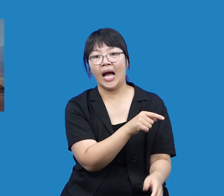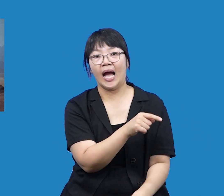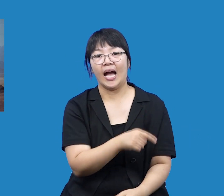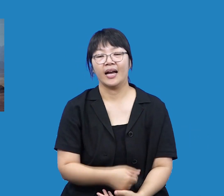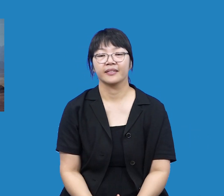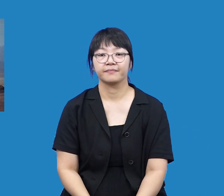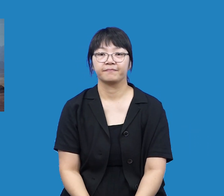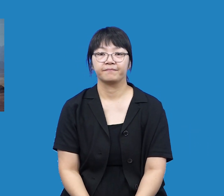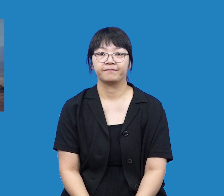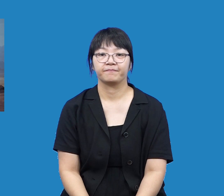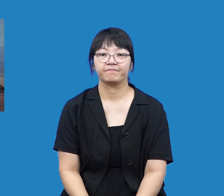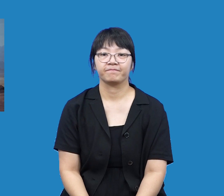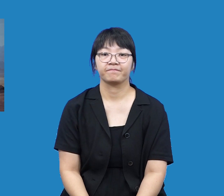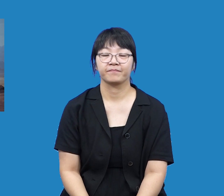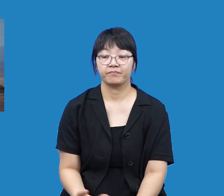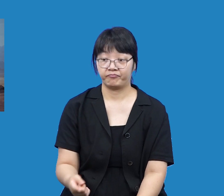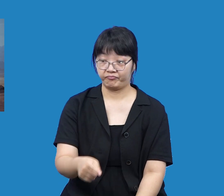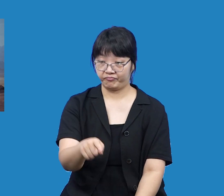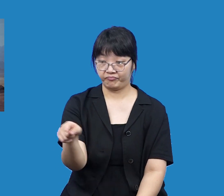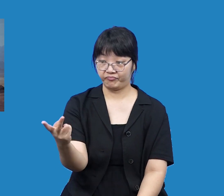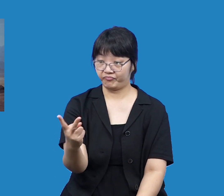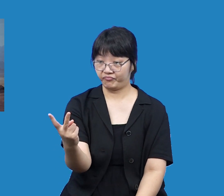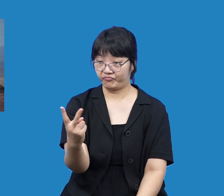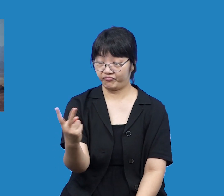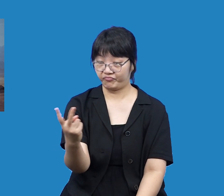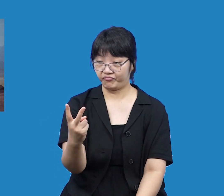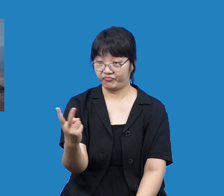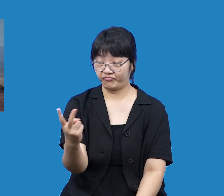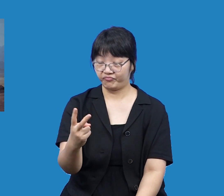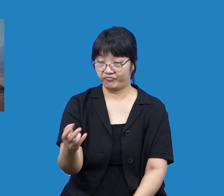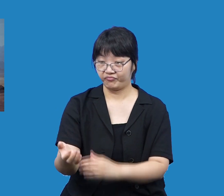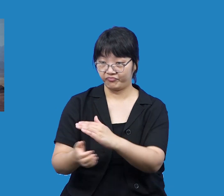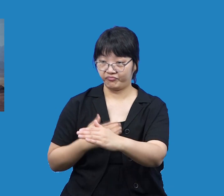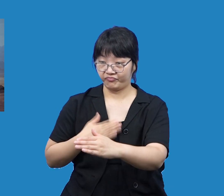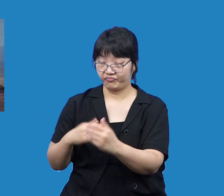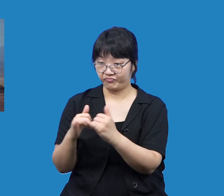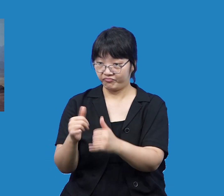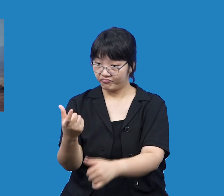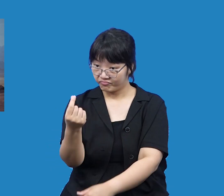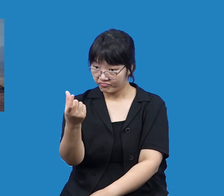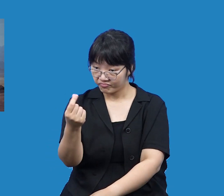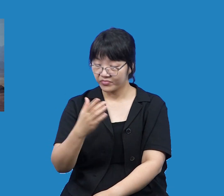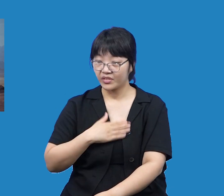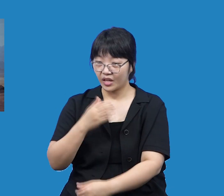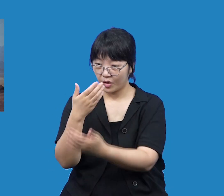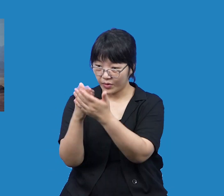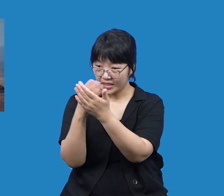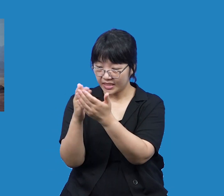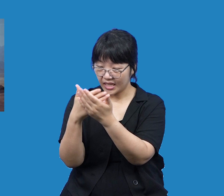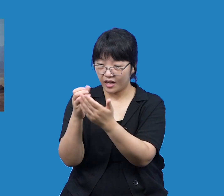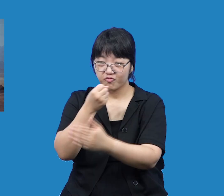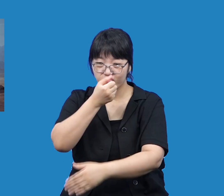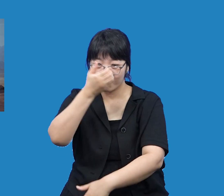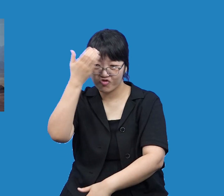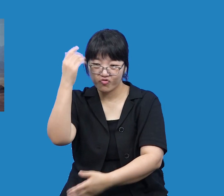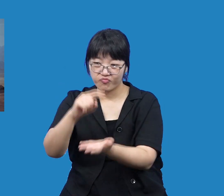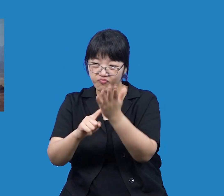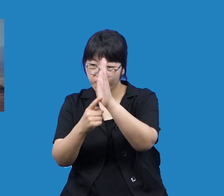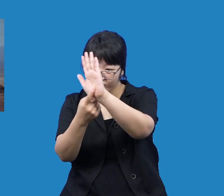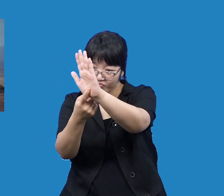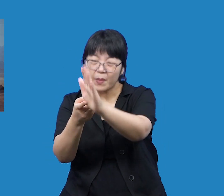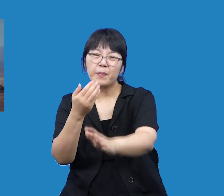자, 너희들이 선지자니까 내가 환상이나 꿈으로 너희들에게도 알릴 수도 있겠지.